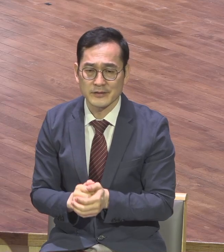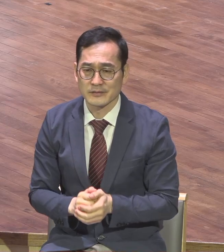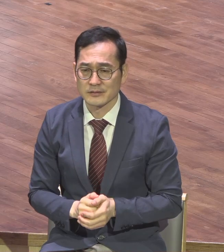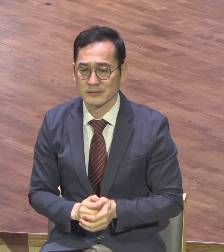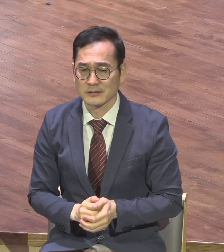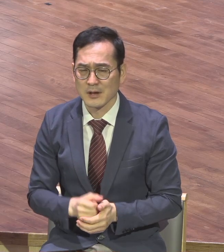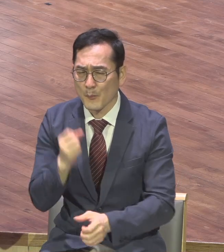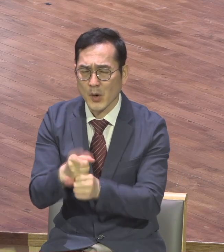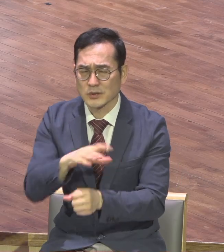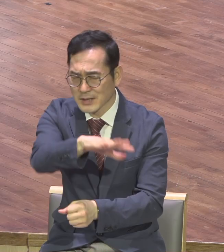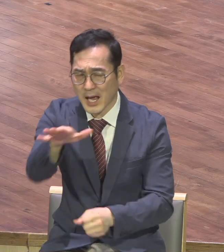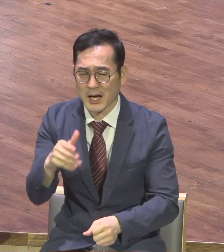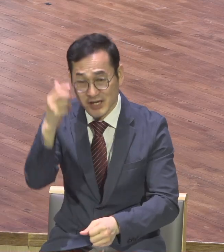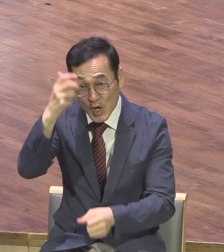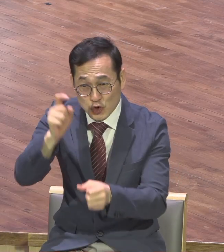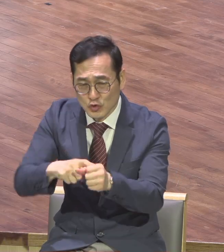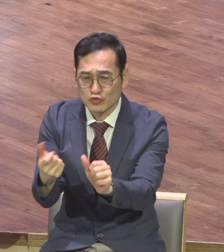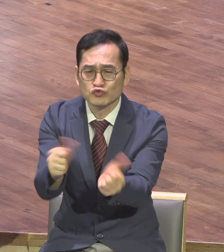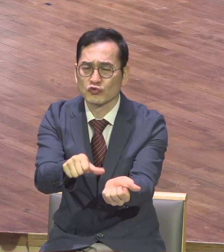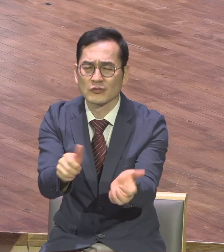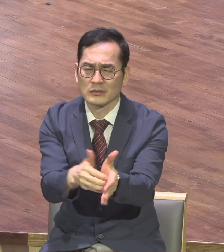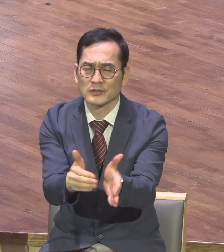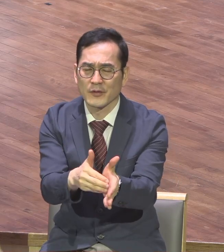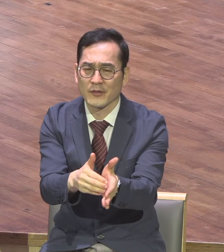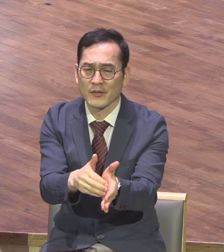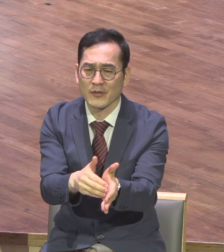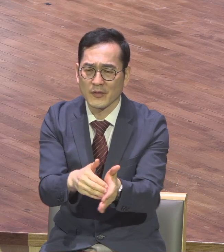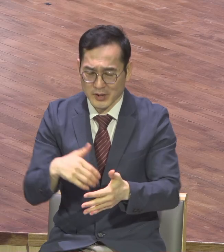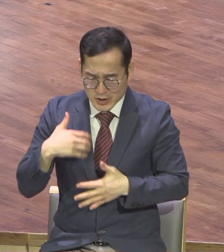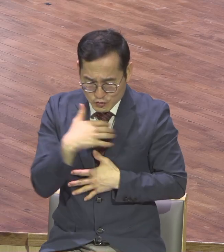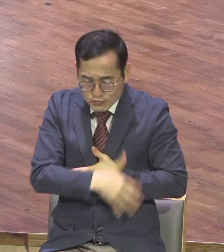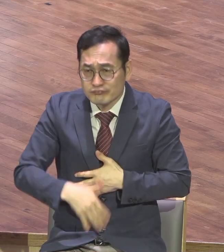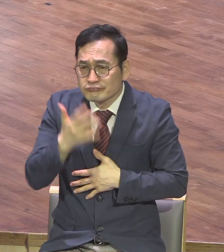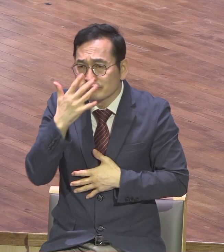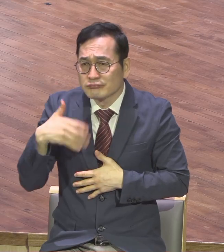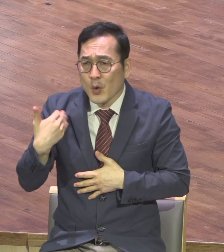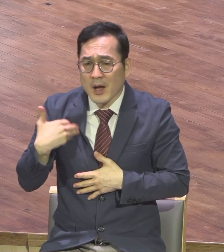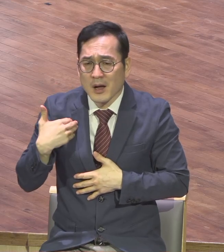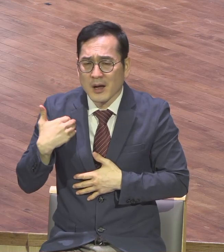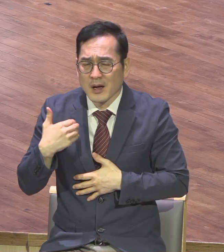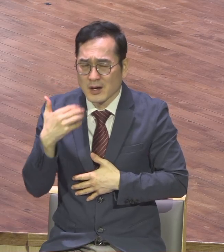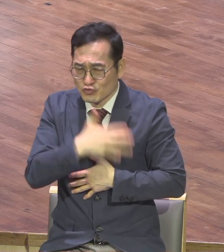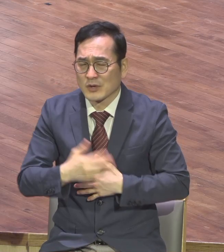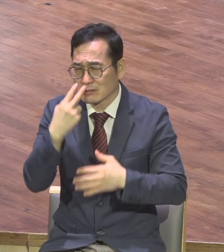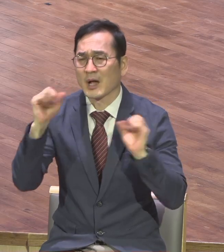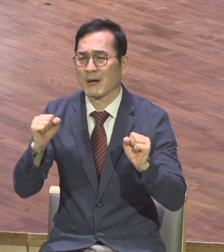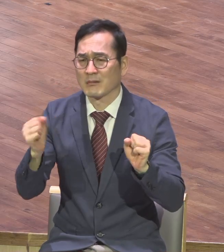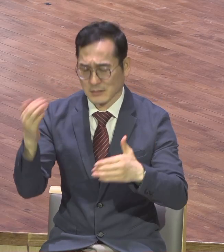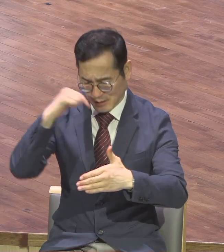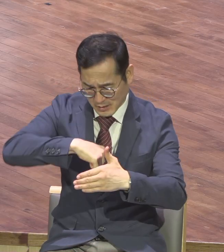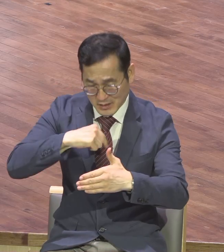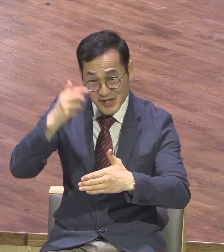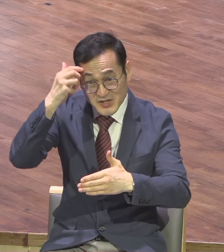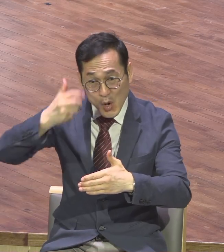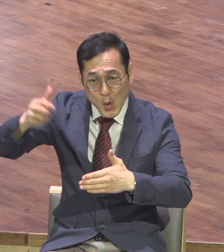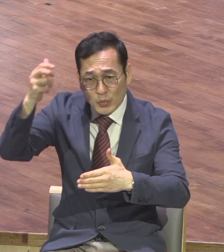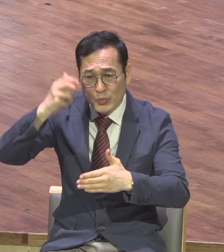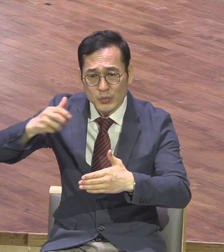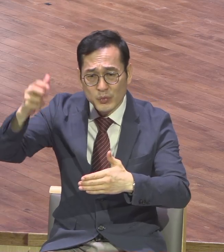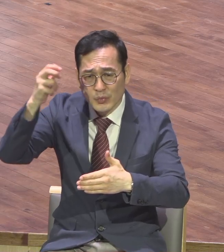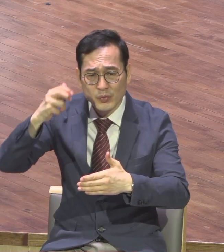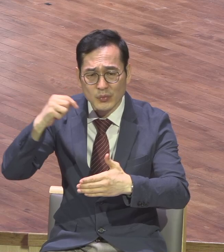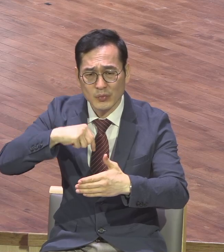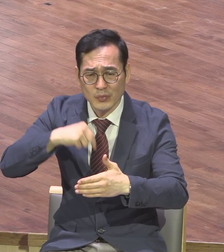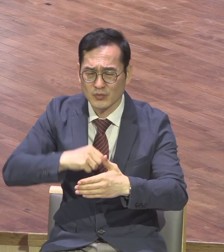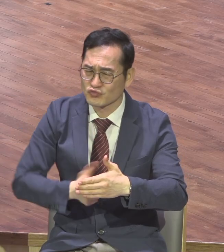말은요, 영적으로 죽어 있었다. 육체의 죽음은요, 육체가 영혼이 분리되는 것.